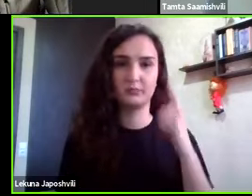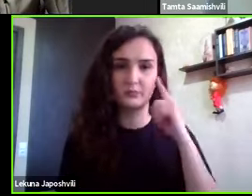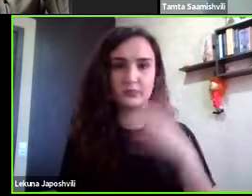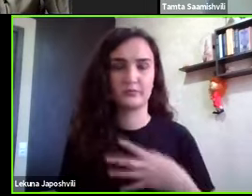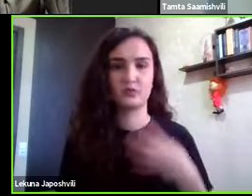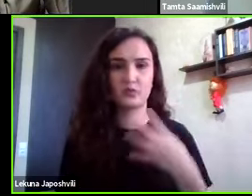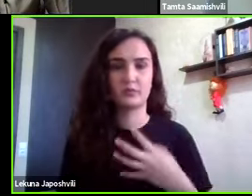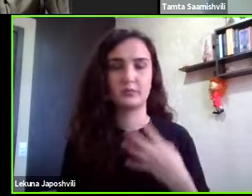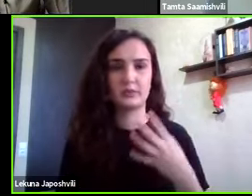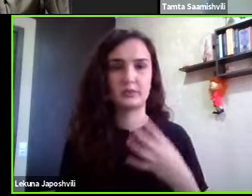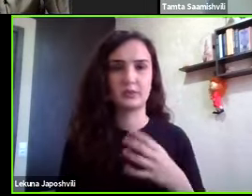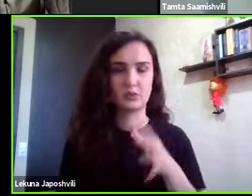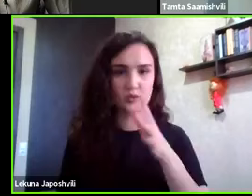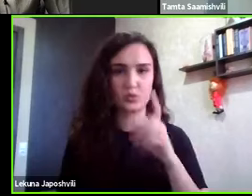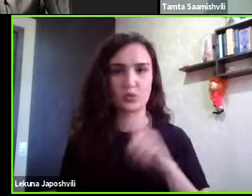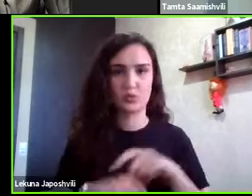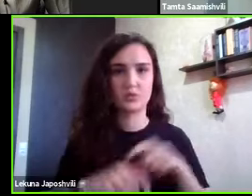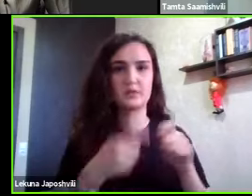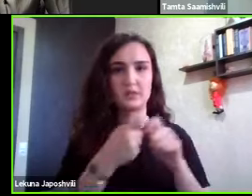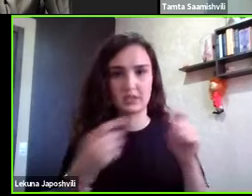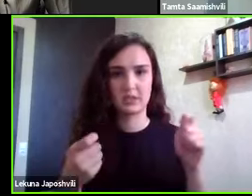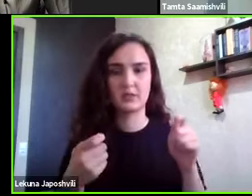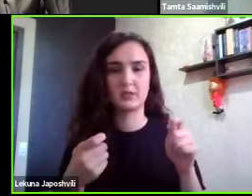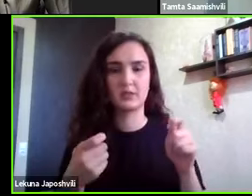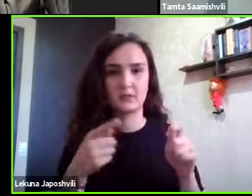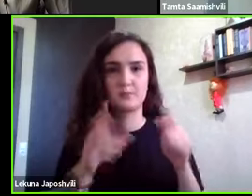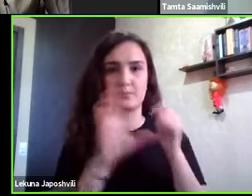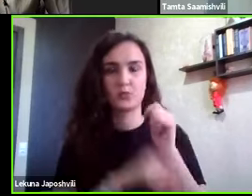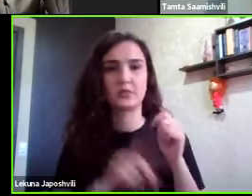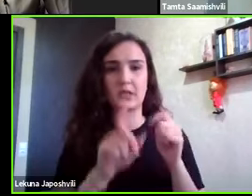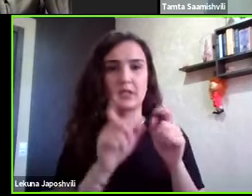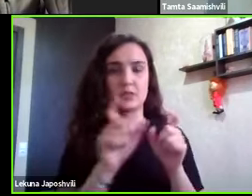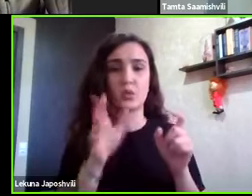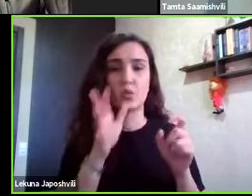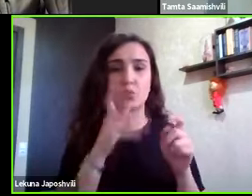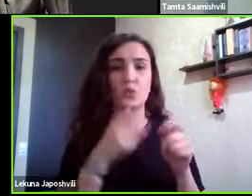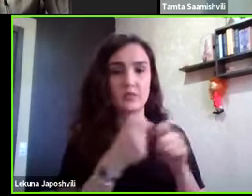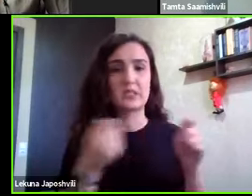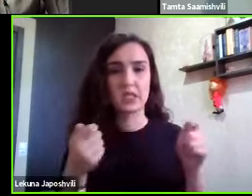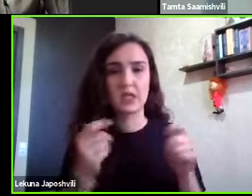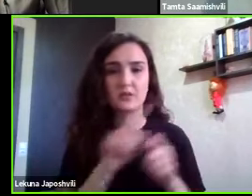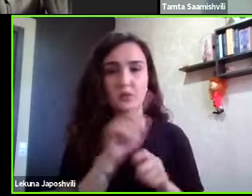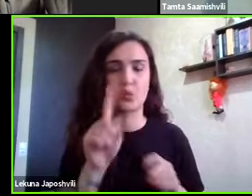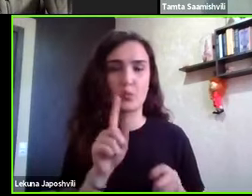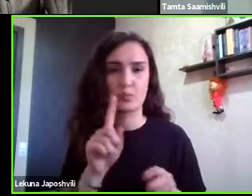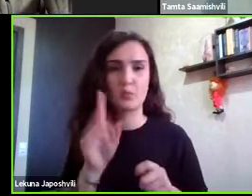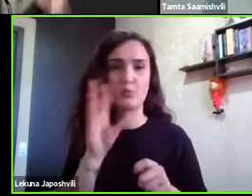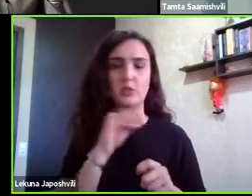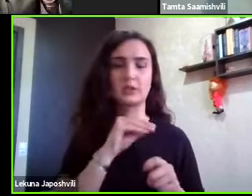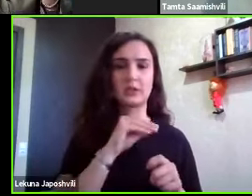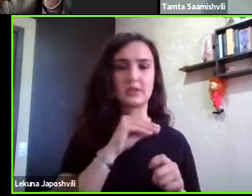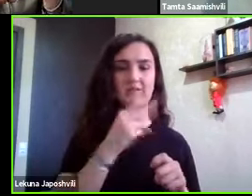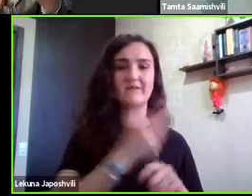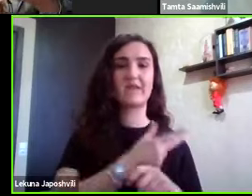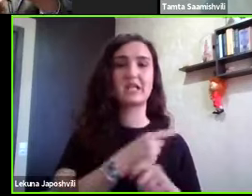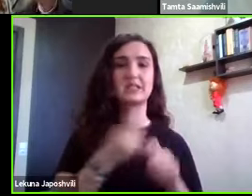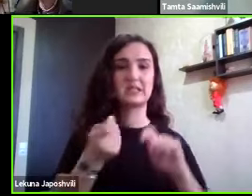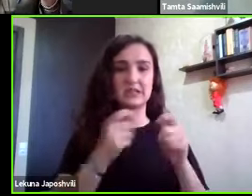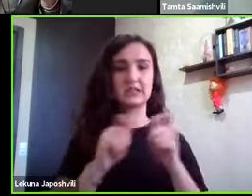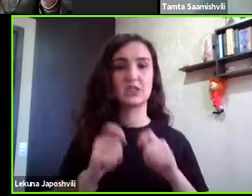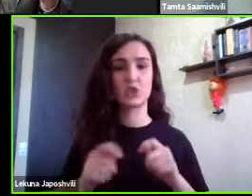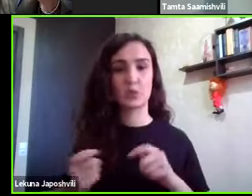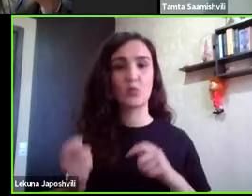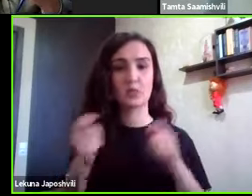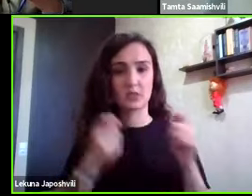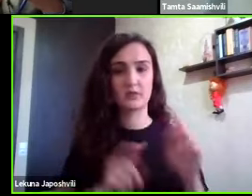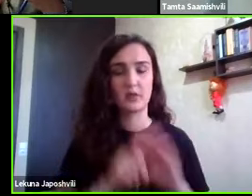მნიშვნელოვანია დროს წელავთ ეს ბოლო ფრაზა რაც დიახ დროს წელავთ რომ მოხდეს ვაქცინის შემოსვლა